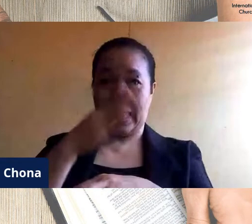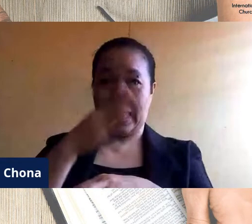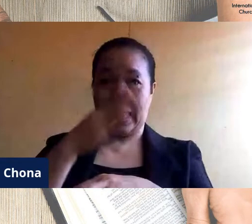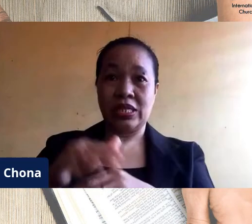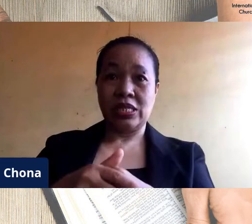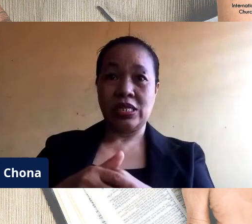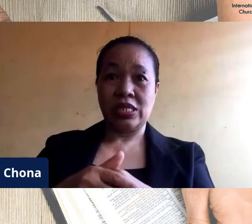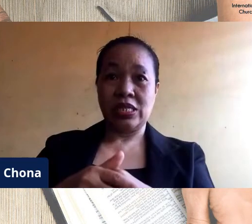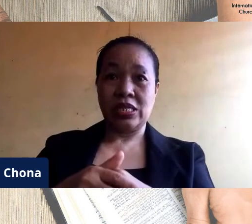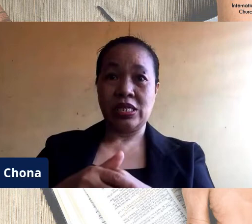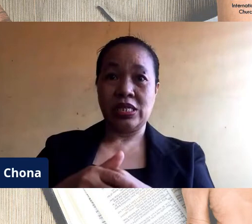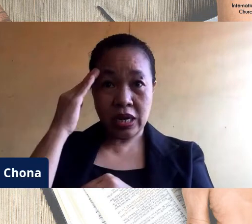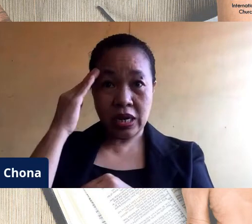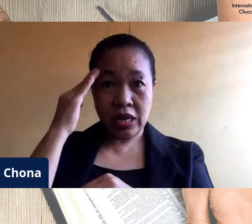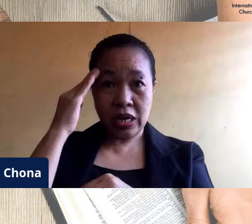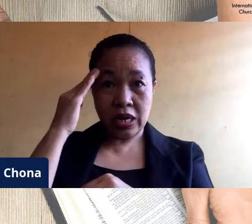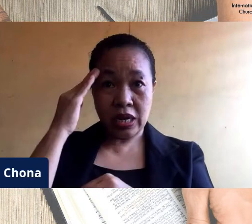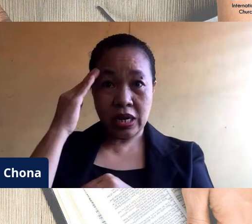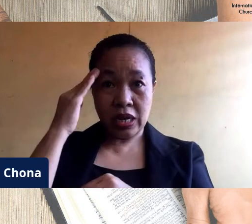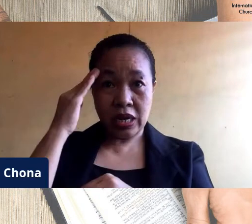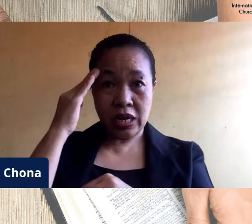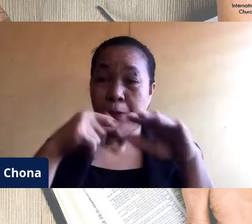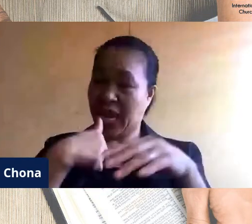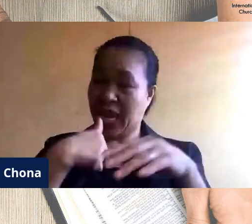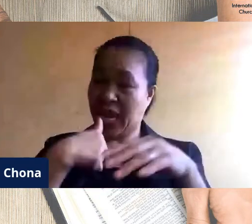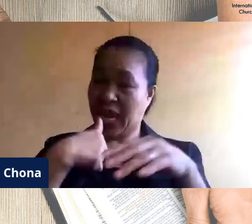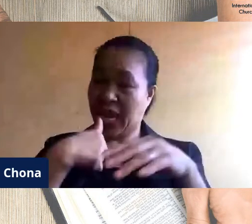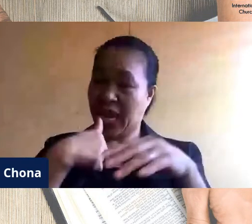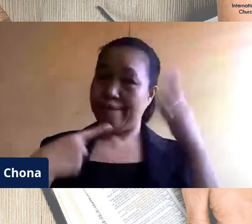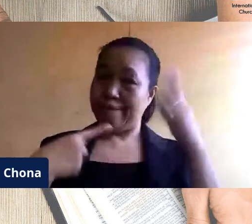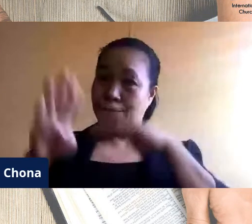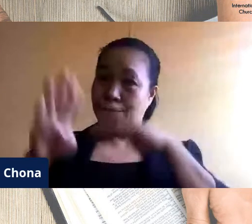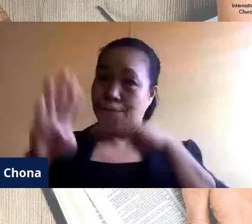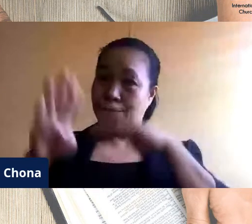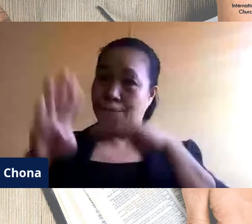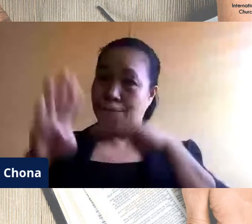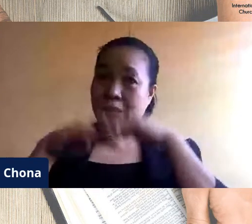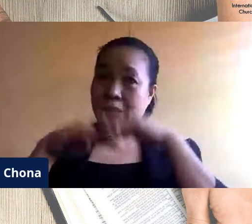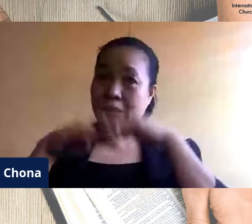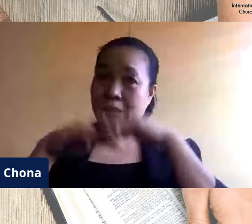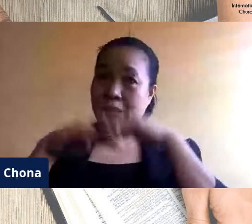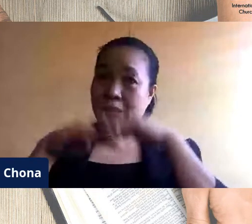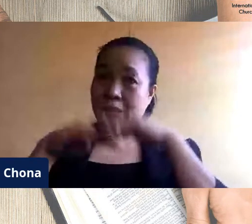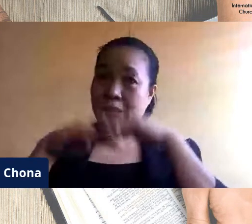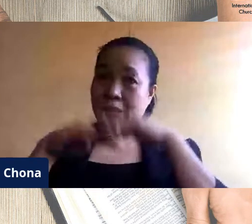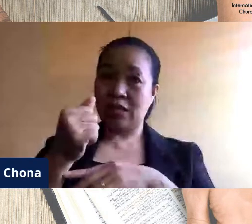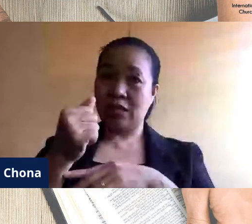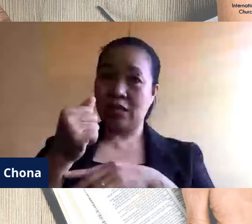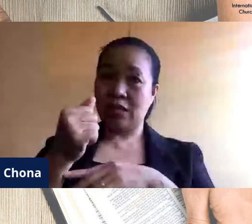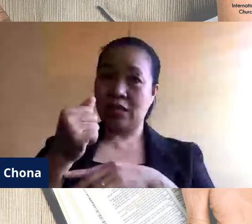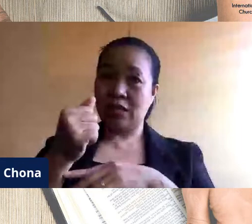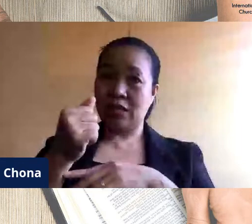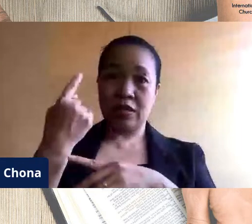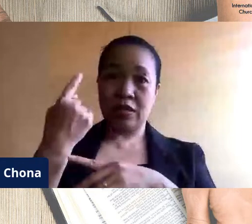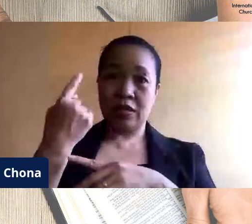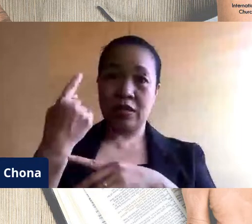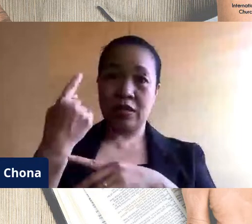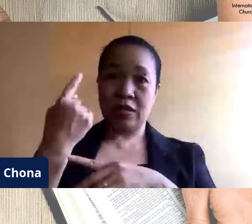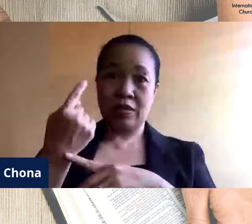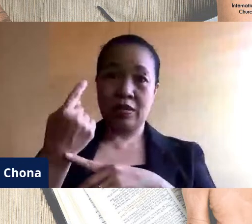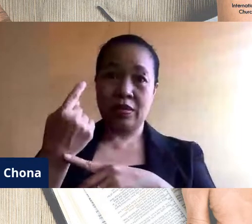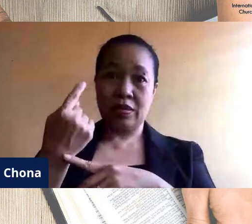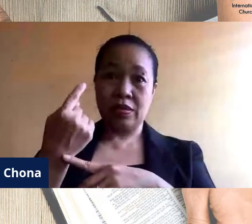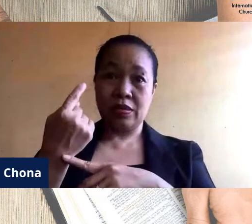hindi naman dahil sa hindi ko makita yung ticket. Kaya ako hinahanap yung ticket kasi hindi ko na